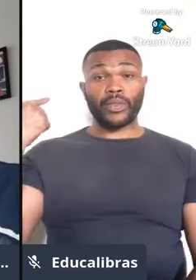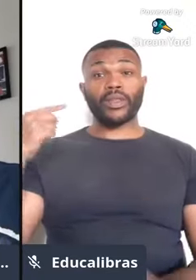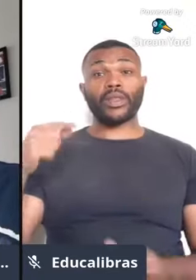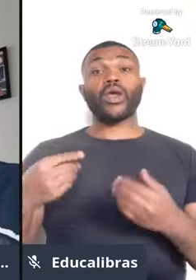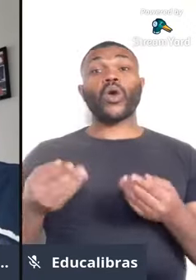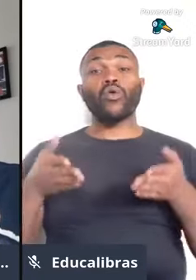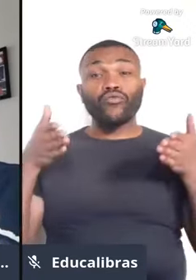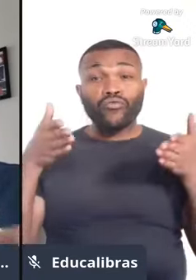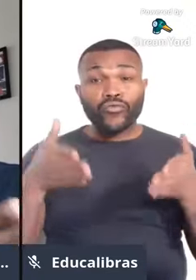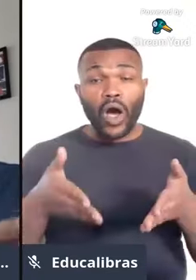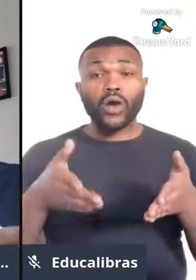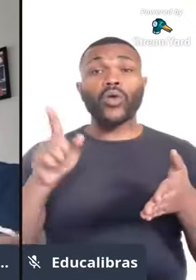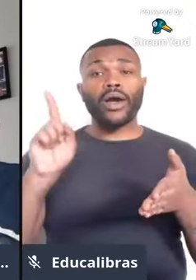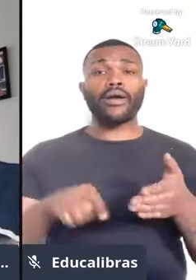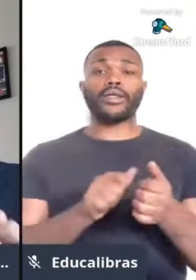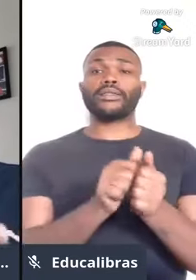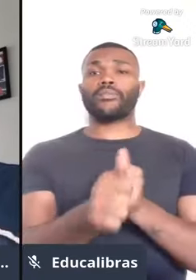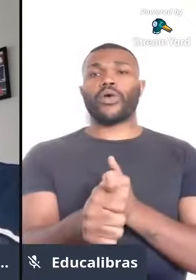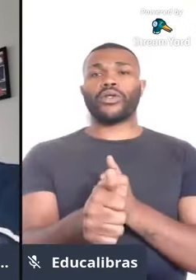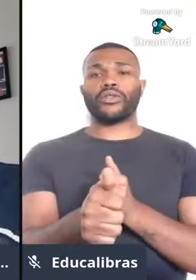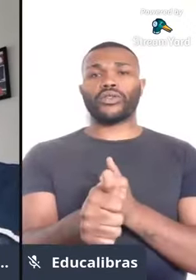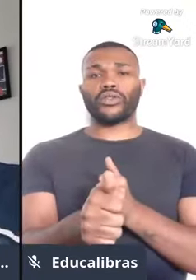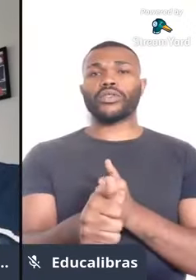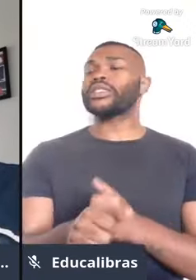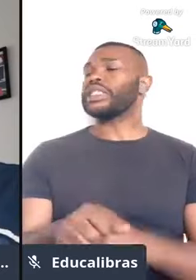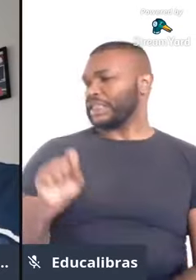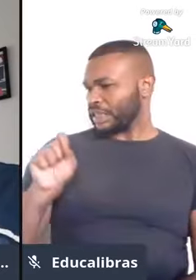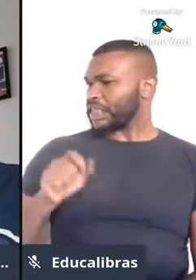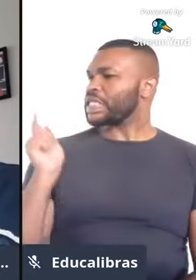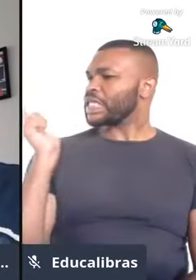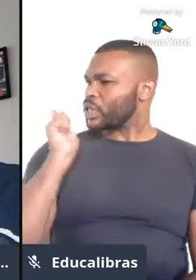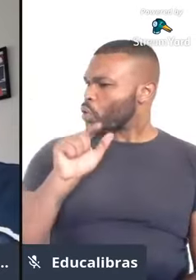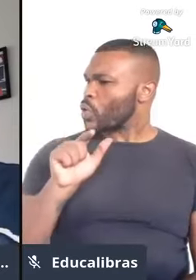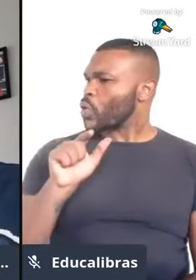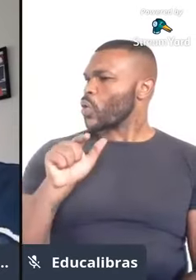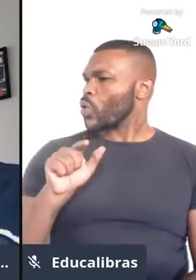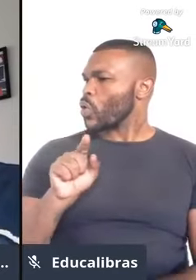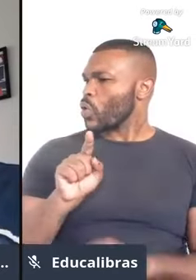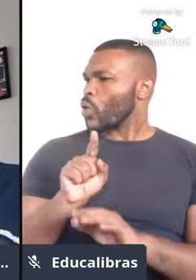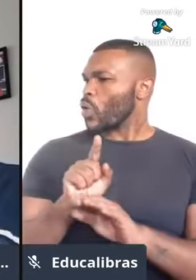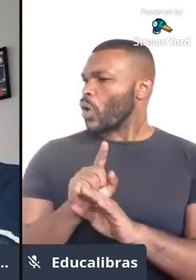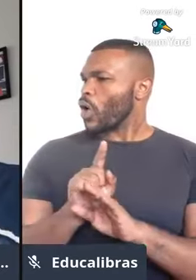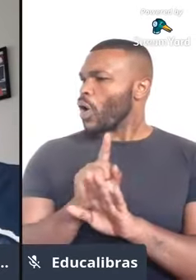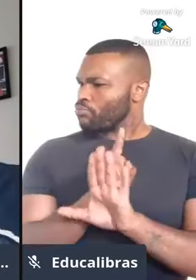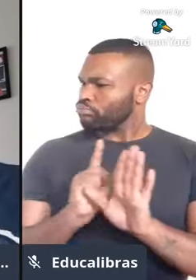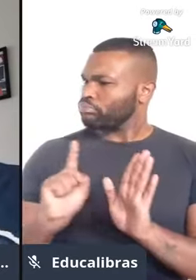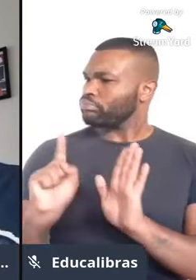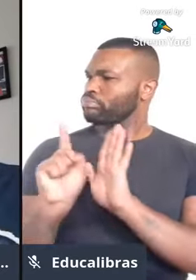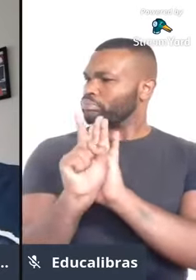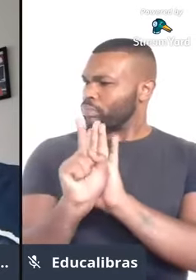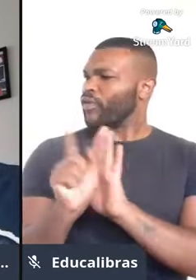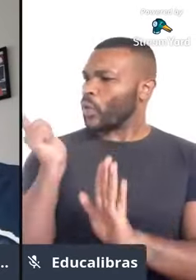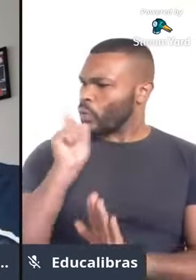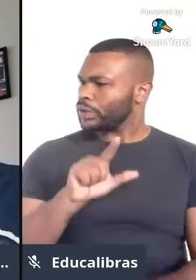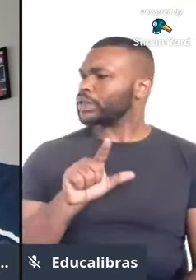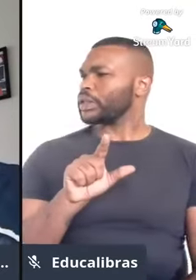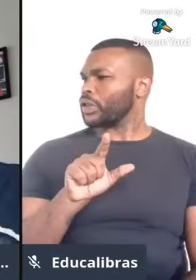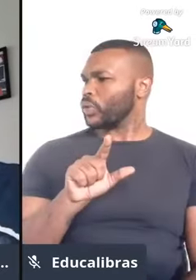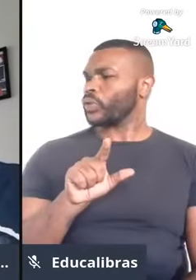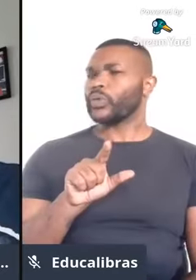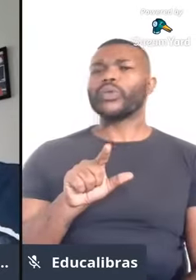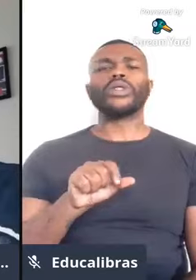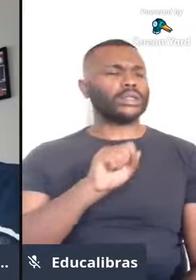ganhou seu espaço, né? Ela ganhou um espaço. Sim. Tem um espaço. Ganhou, garantiu um espaço próprio, exato. É